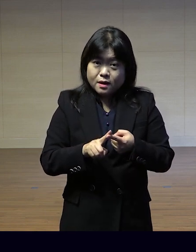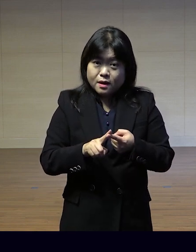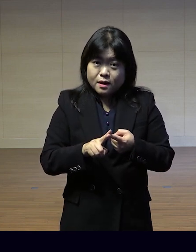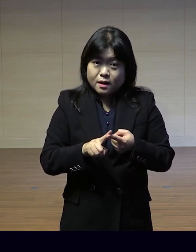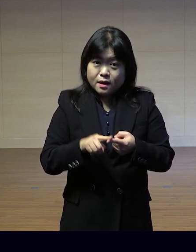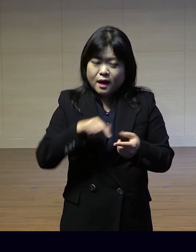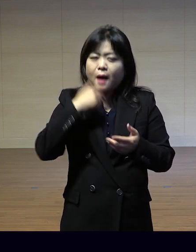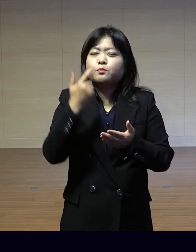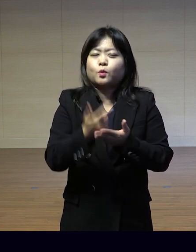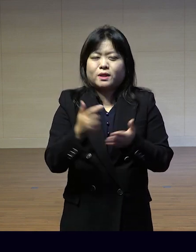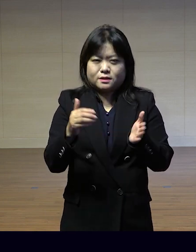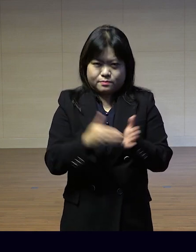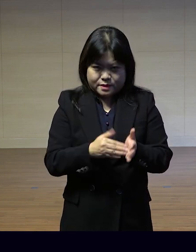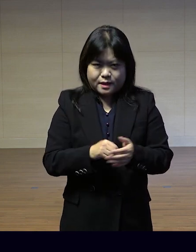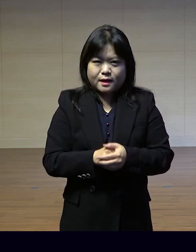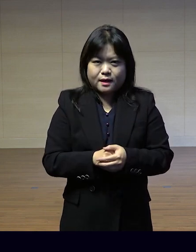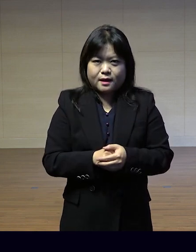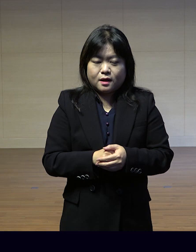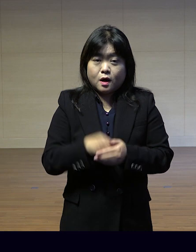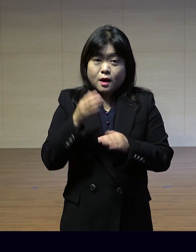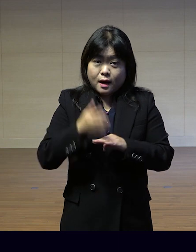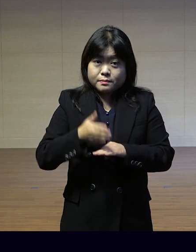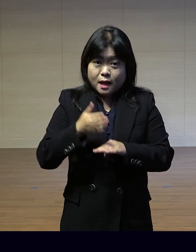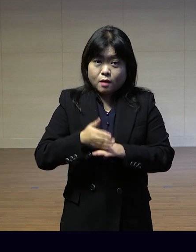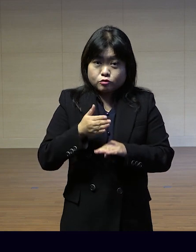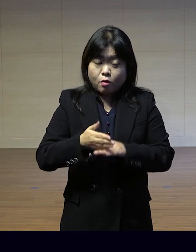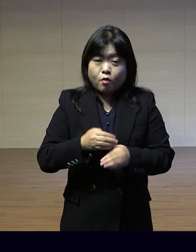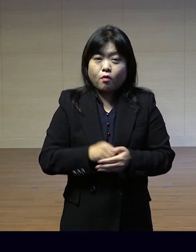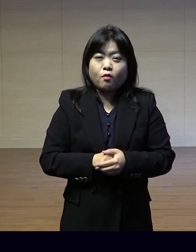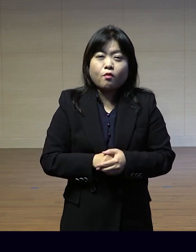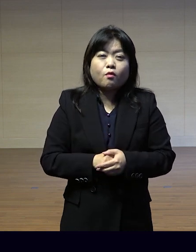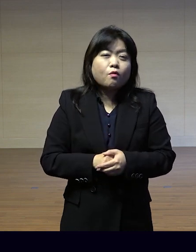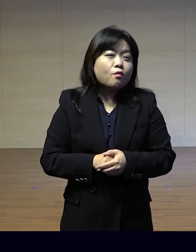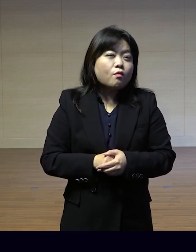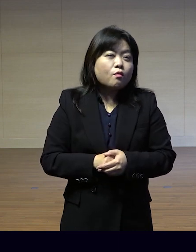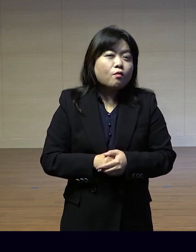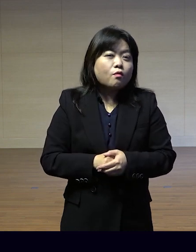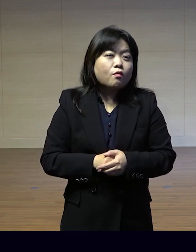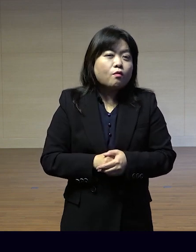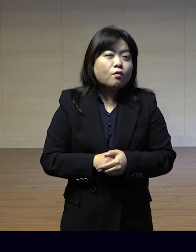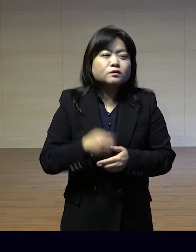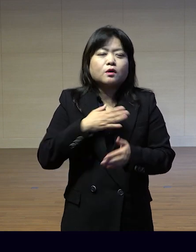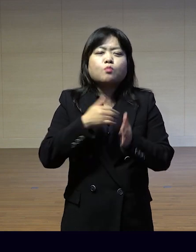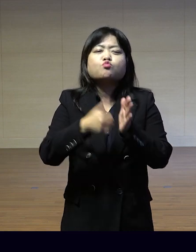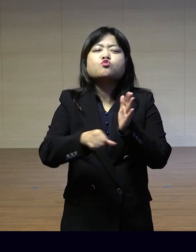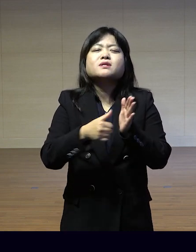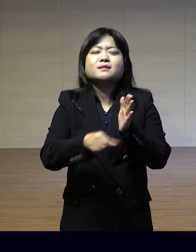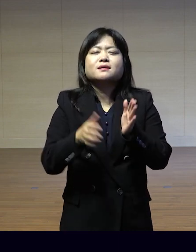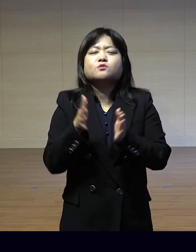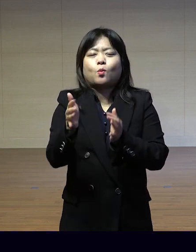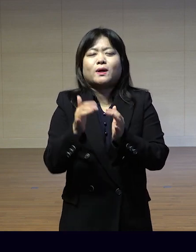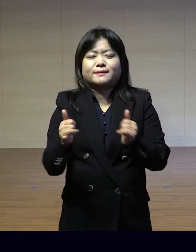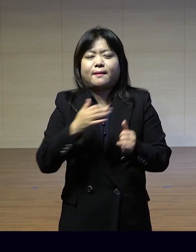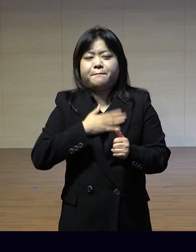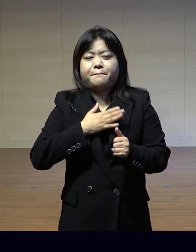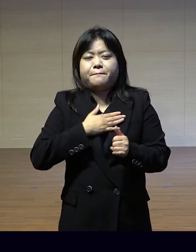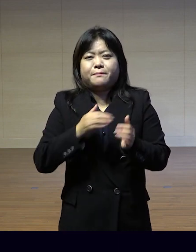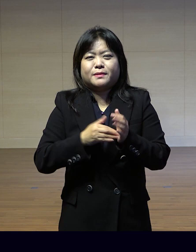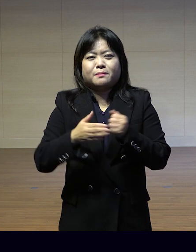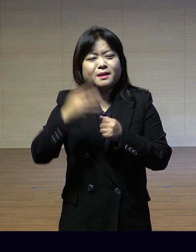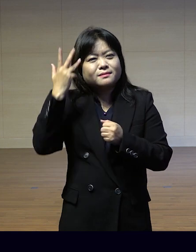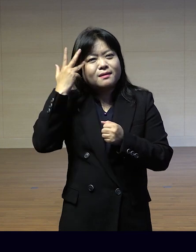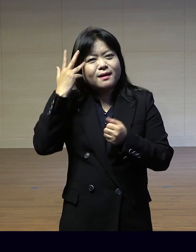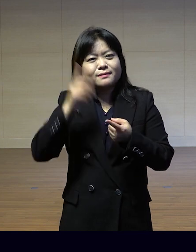감동을 했습니다. 정말 감사하고요. 그리고 저는 전공이 사실 그 물리를 전공하는 사람입니다. 그래서 철학을